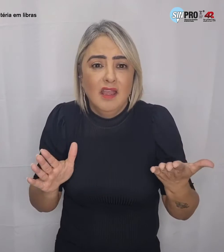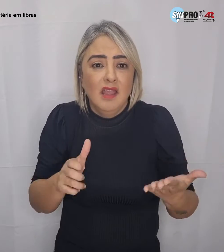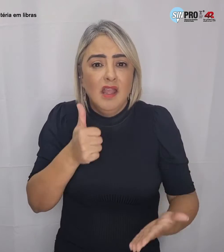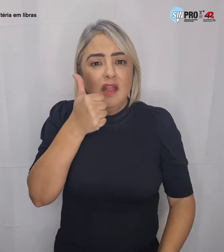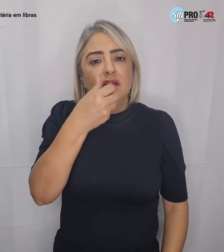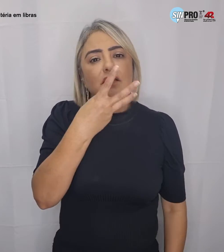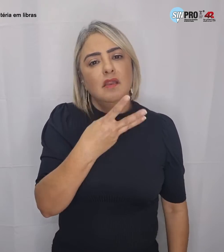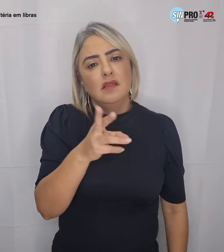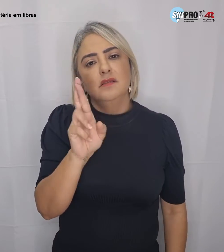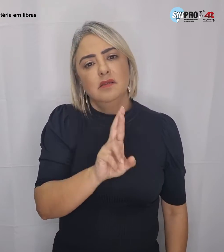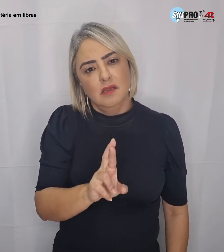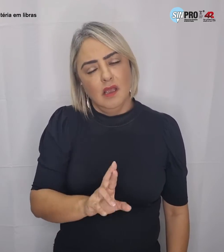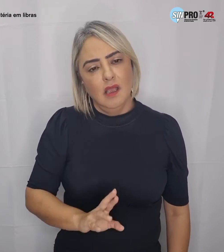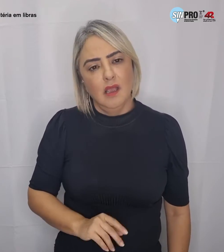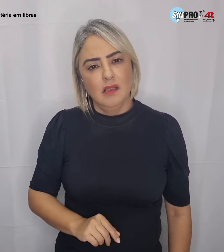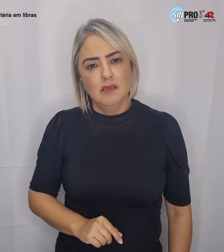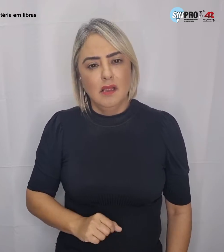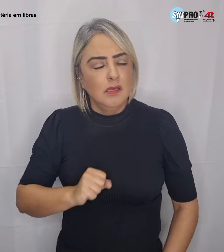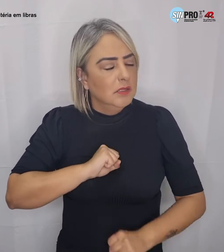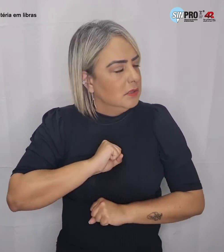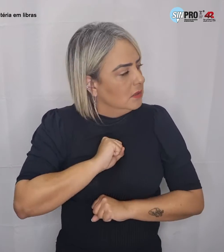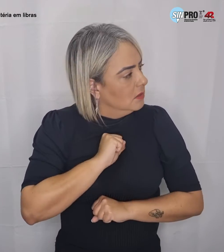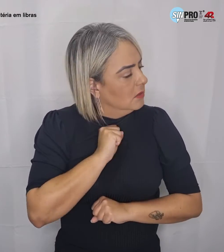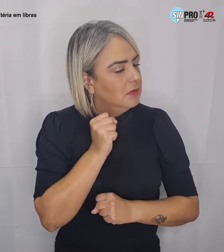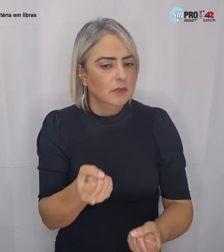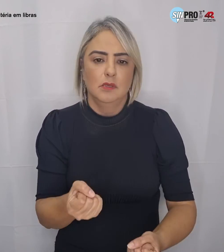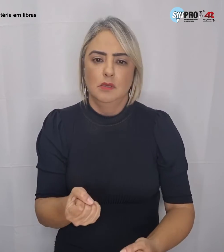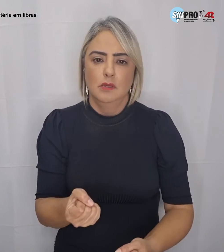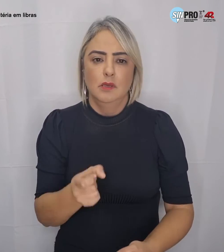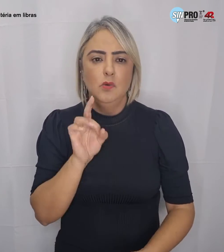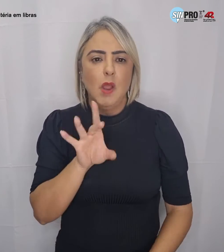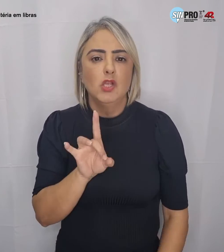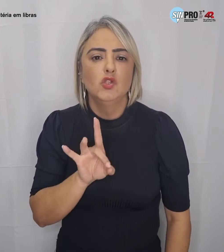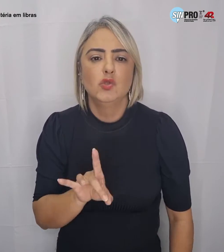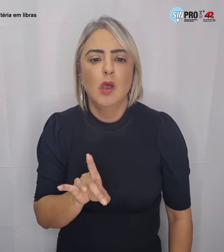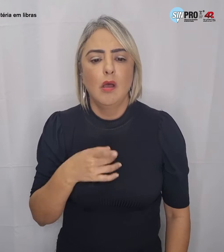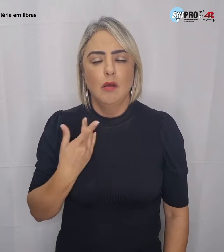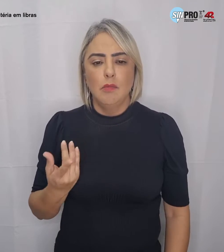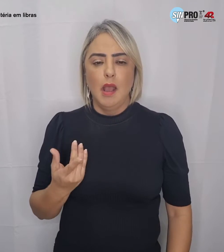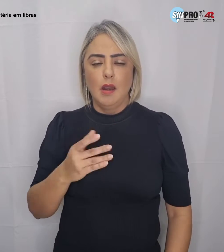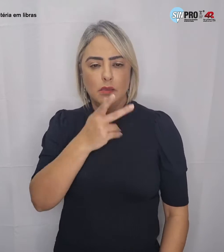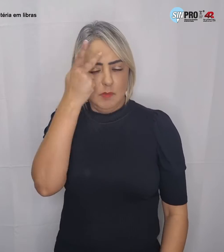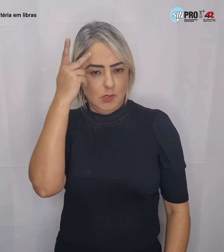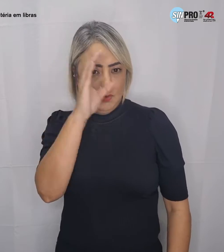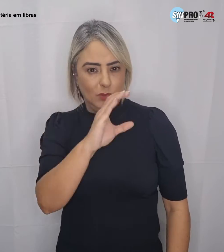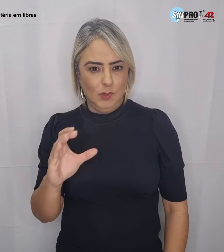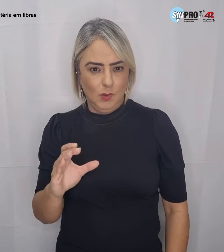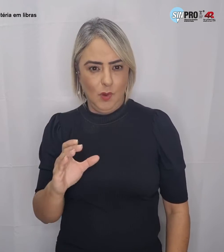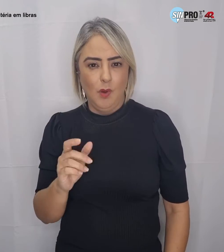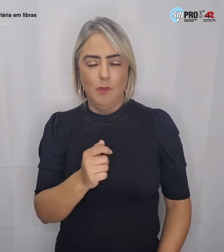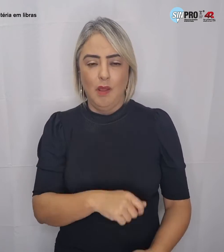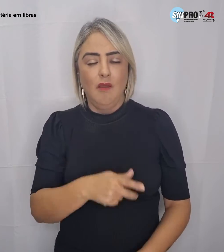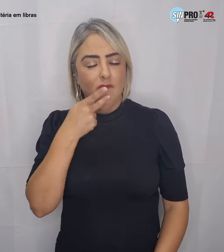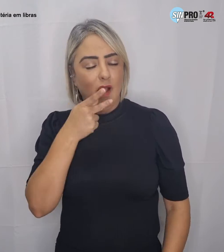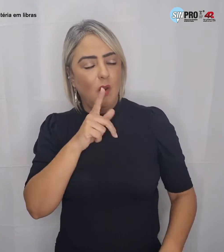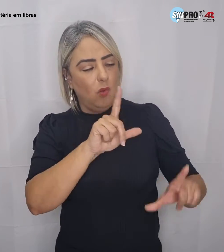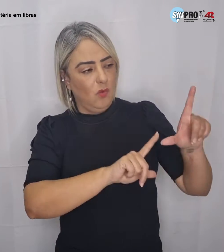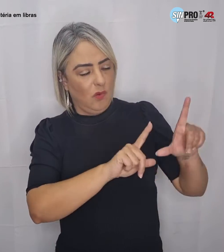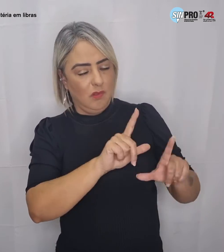ele vale R$ 13,00. A indignação não se restringe aos consumidores, escreveu o jornal.